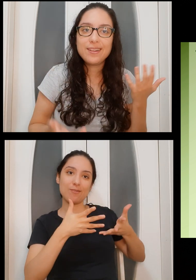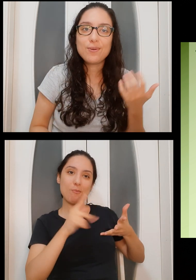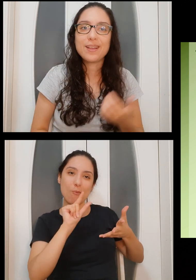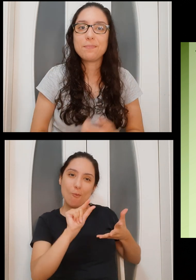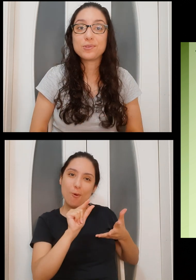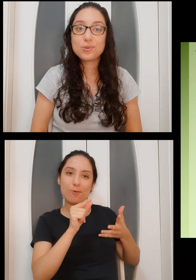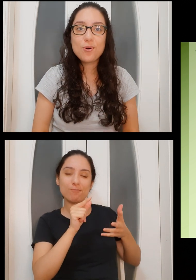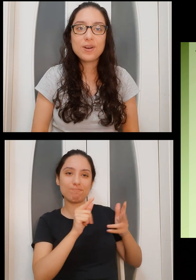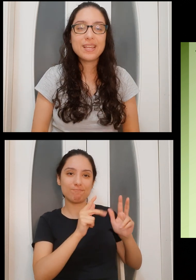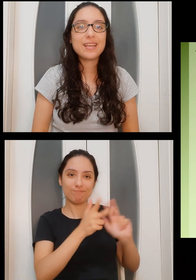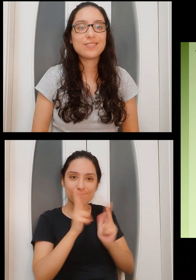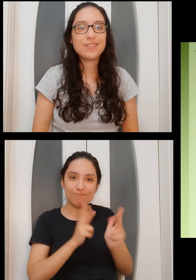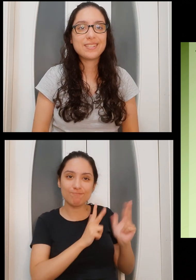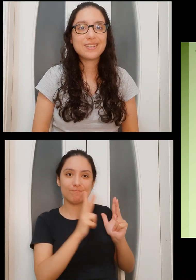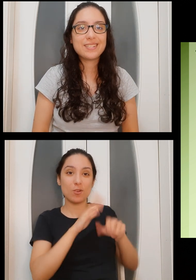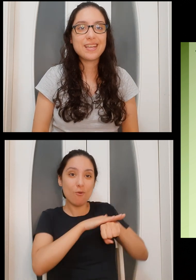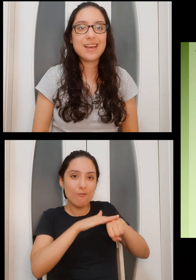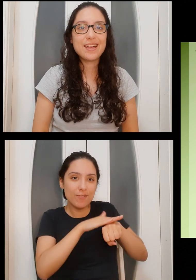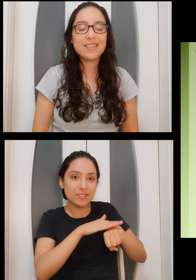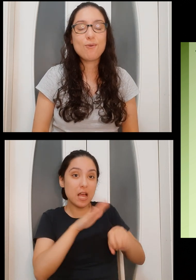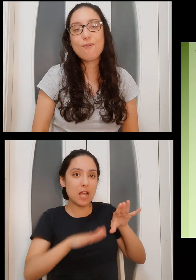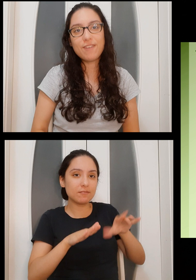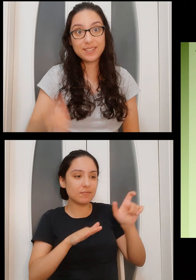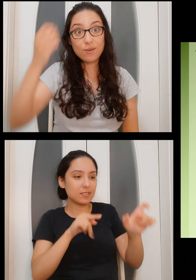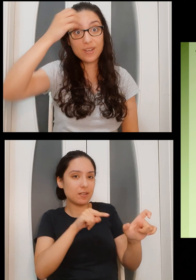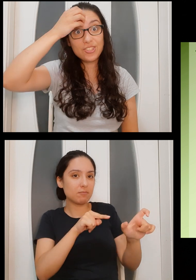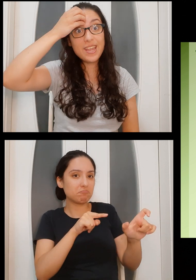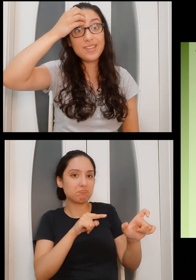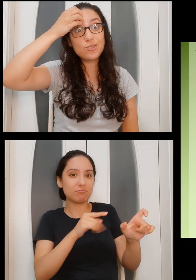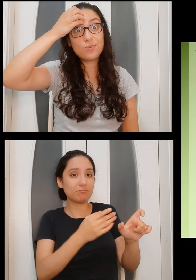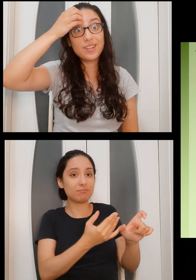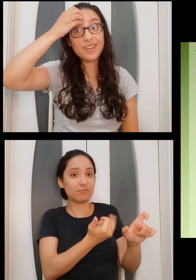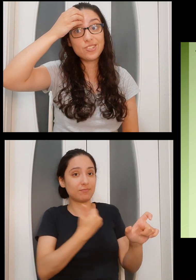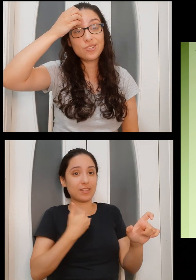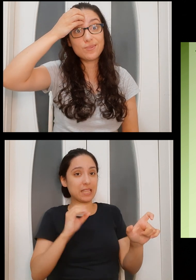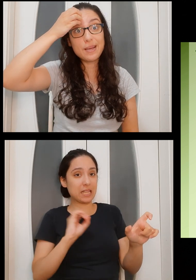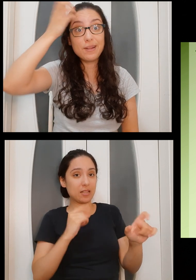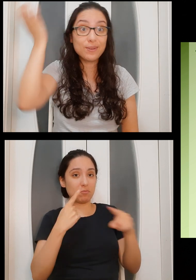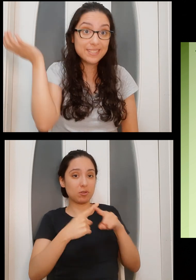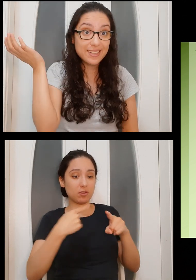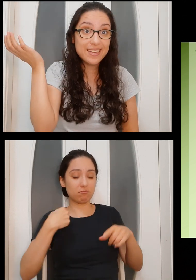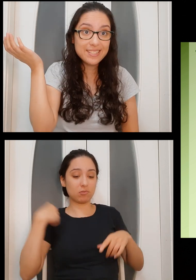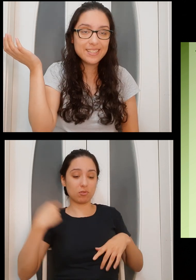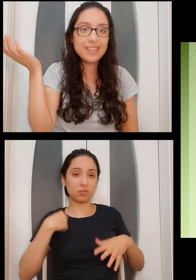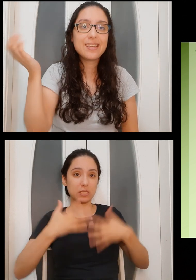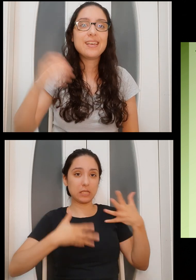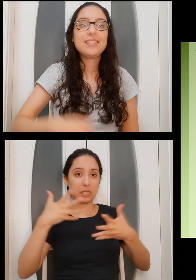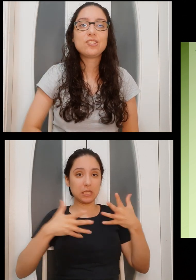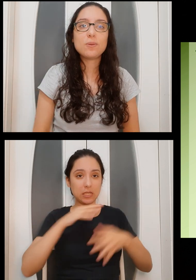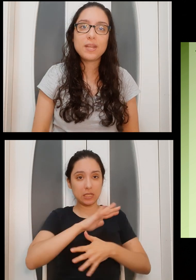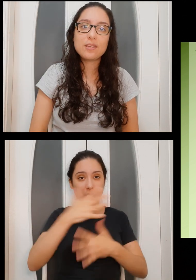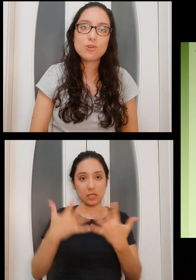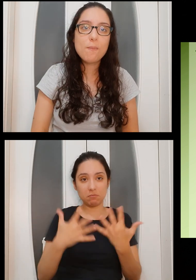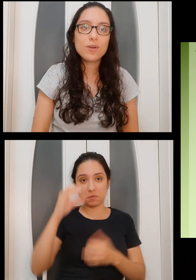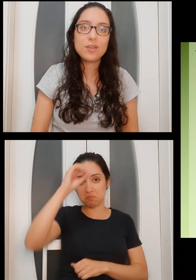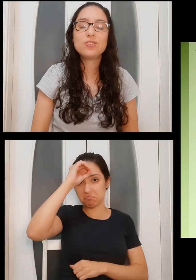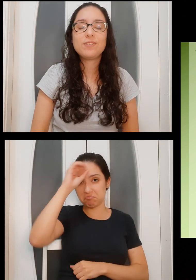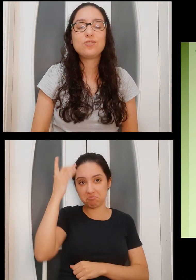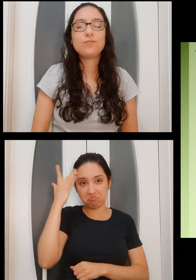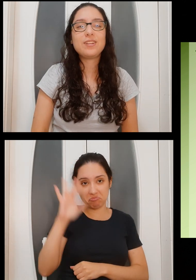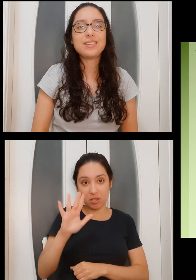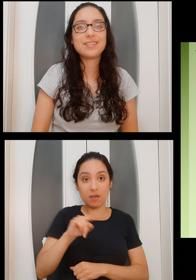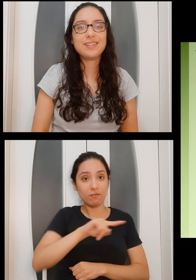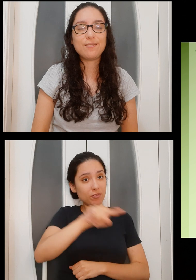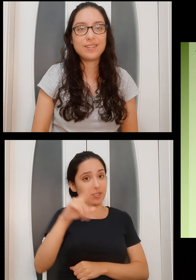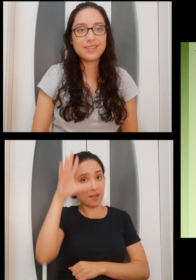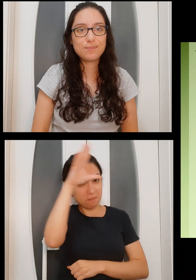uma ideia ali com aquela pessoa, né? Que às vezes não conversa com a gente porque a gente não sabe a língua de sinais, né? E se a gente aprender só um pouquinho já